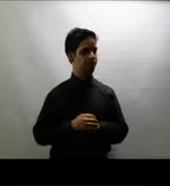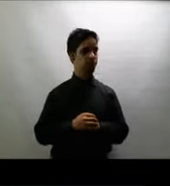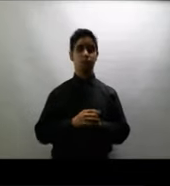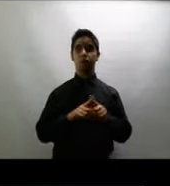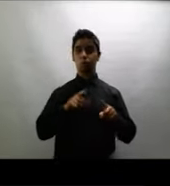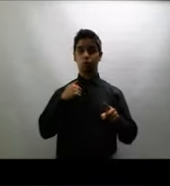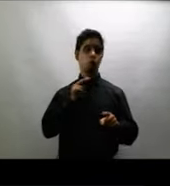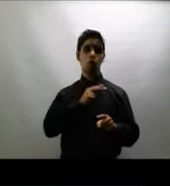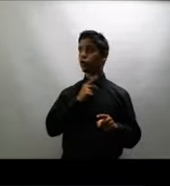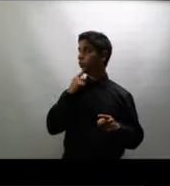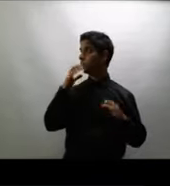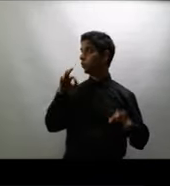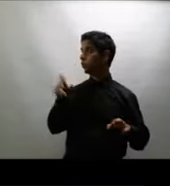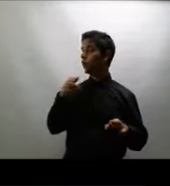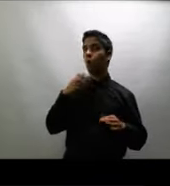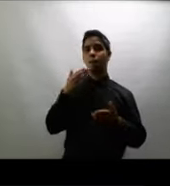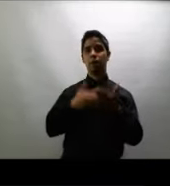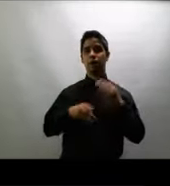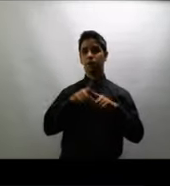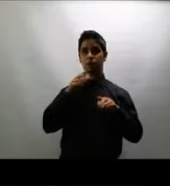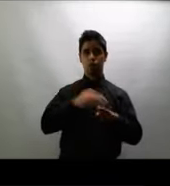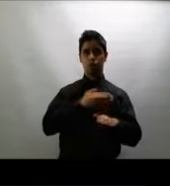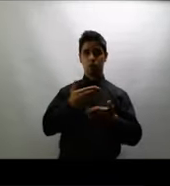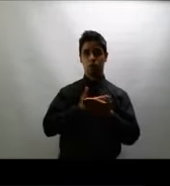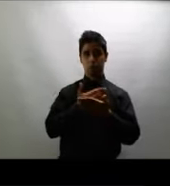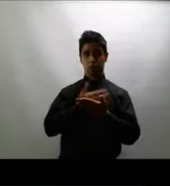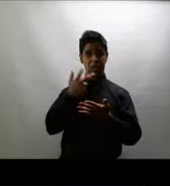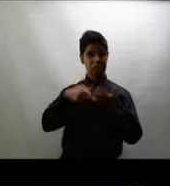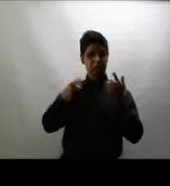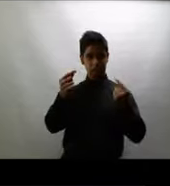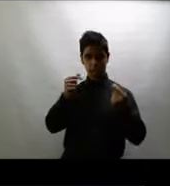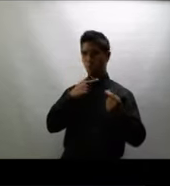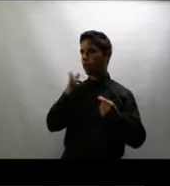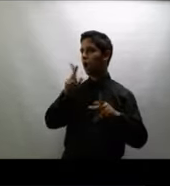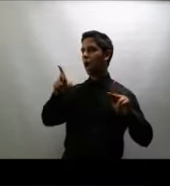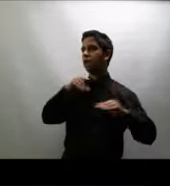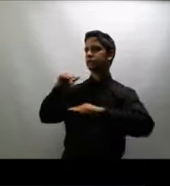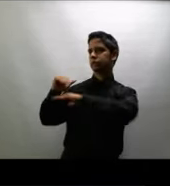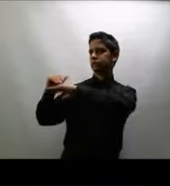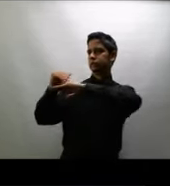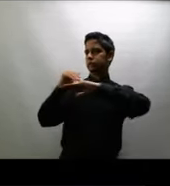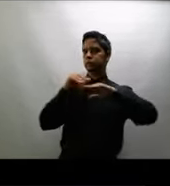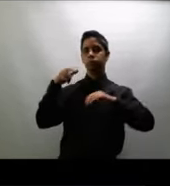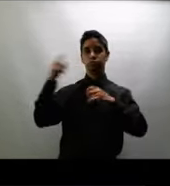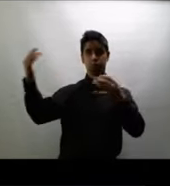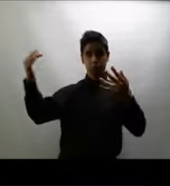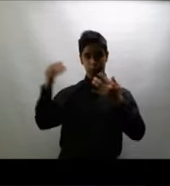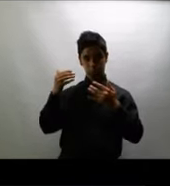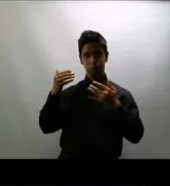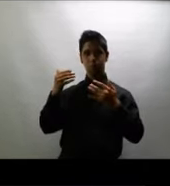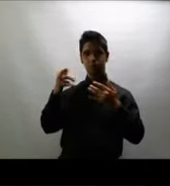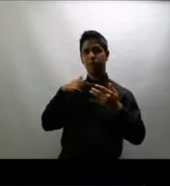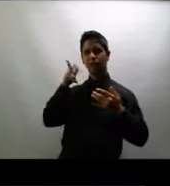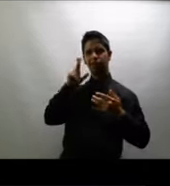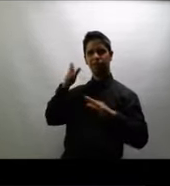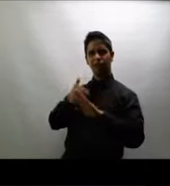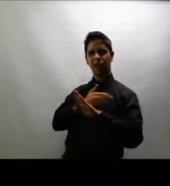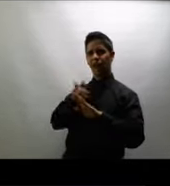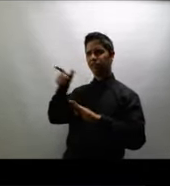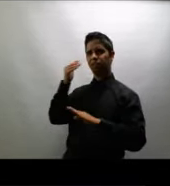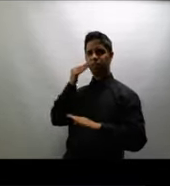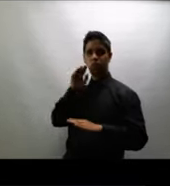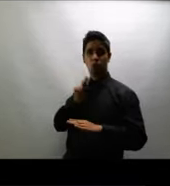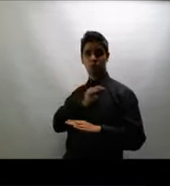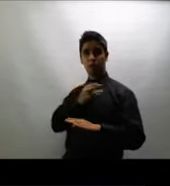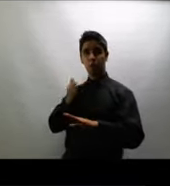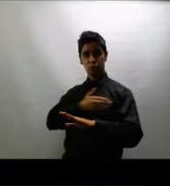del repertorio nuevo porque yo quería, invitamos a la gente que ya tenían el primer disco y la gente que ya conocía nuestra música, y la idea